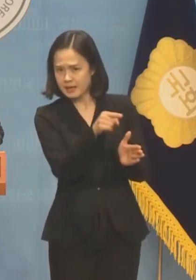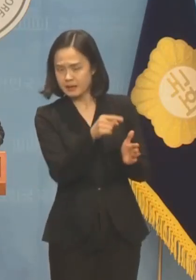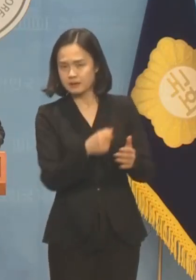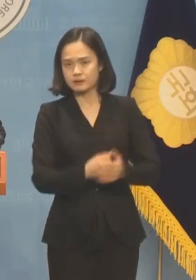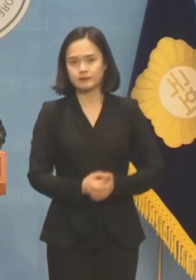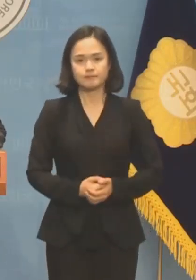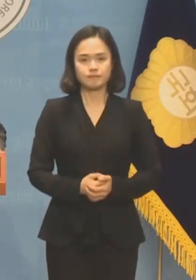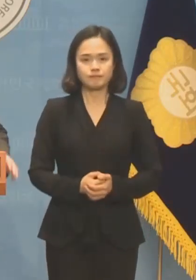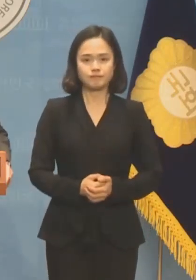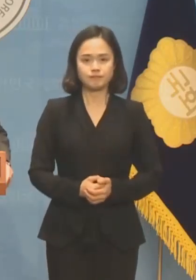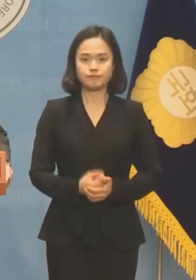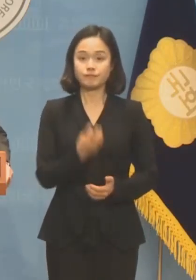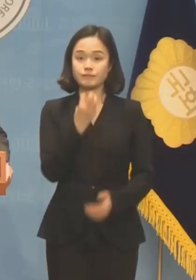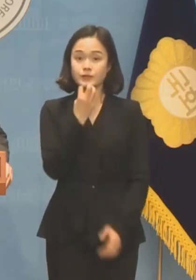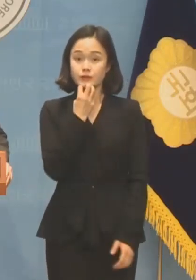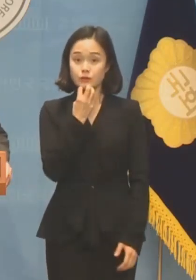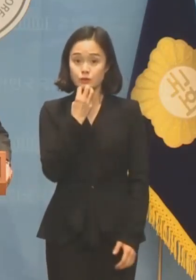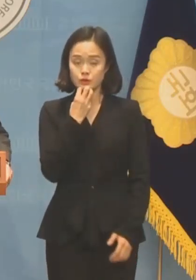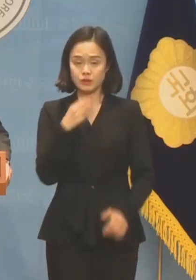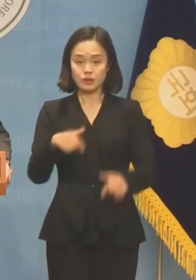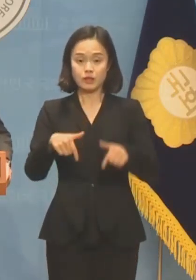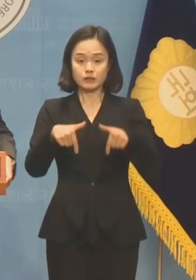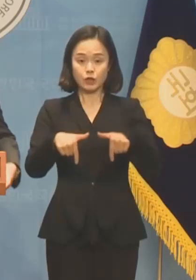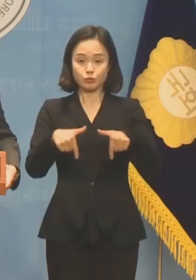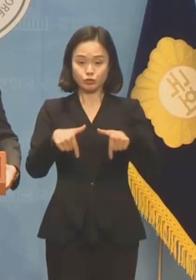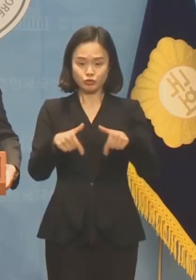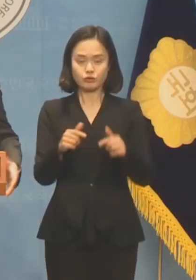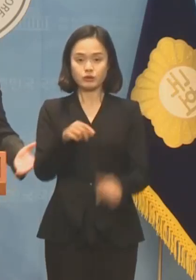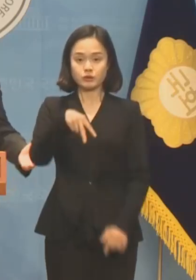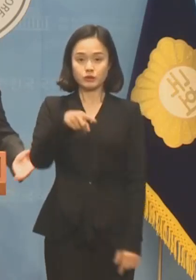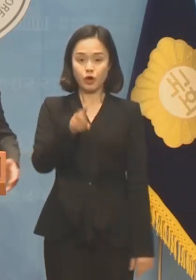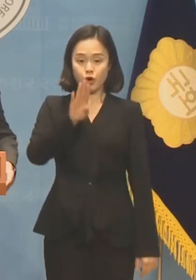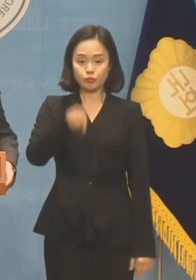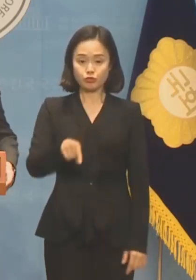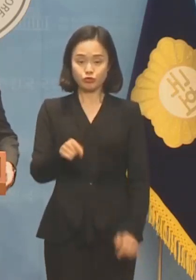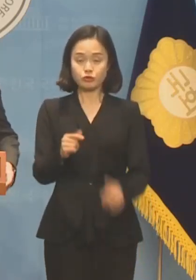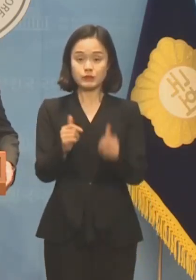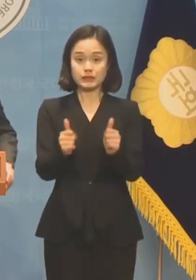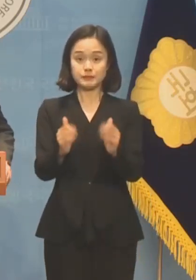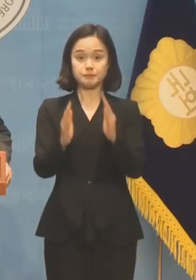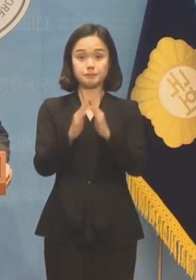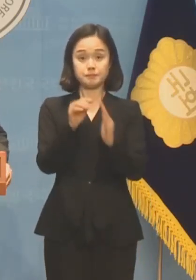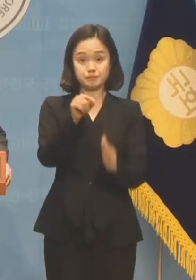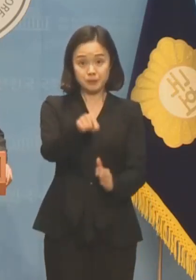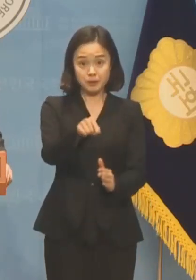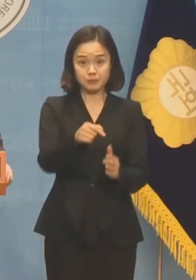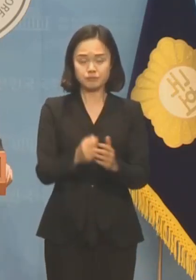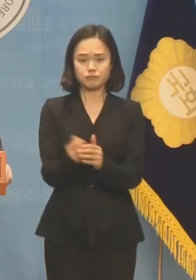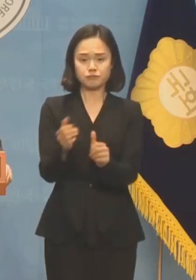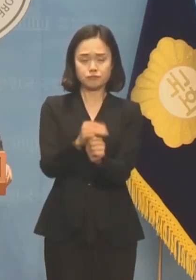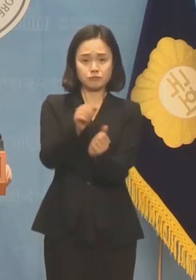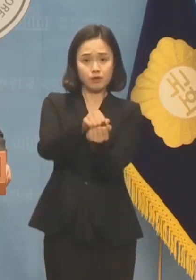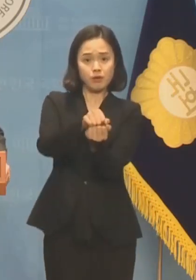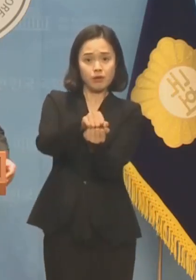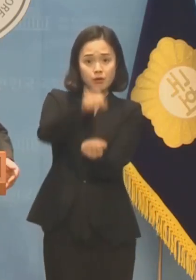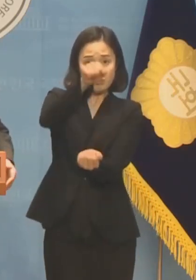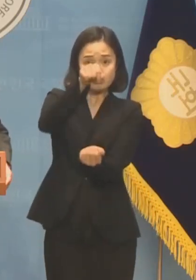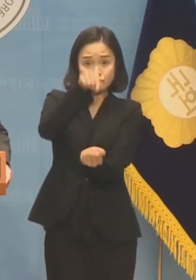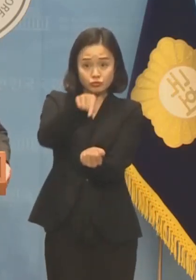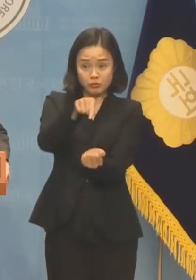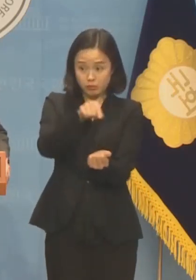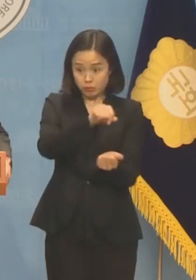서울 서부지법이 영장 청구와 발부 사실을 공개하지 않았습니까? 이렇게 공개하는 마당에